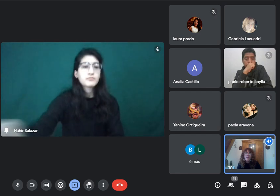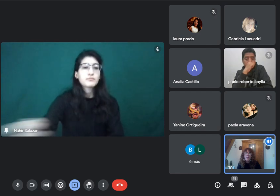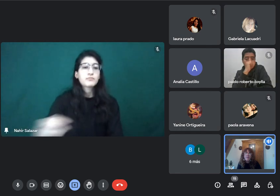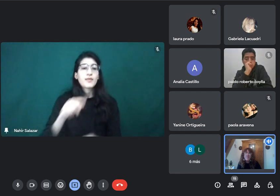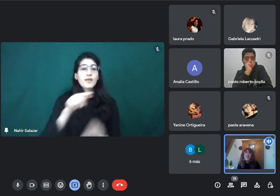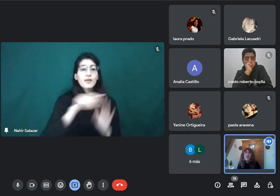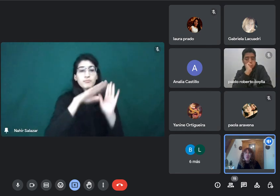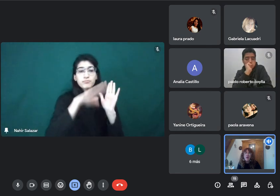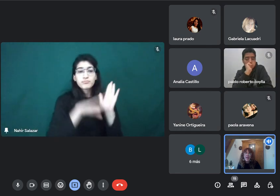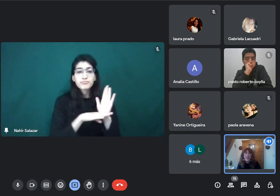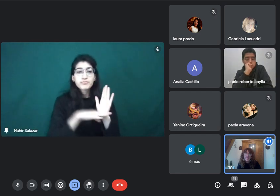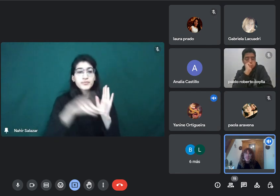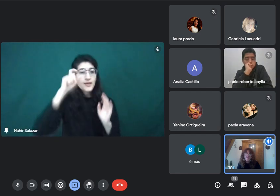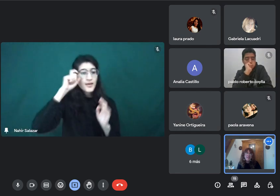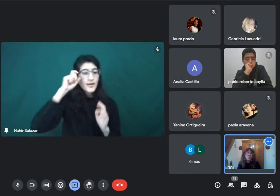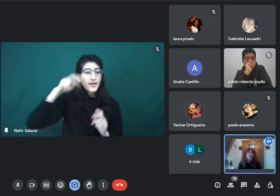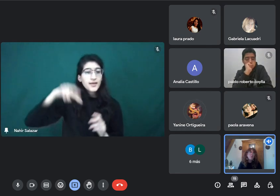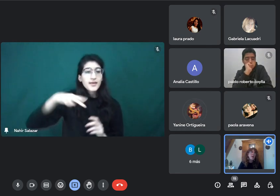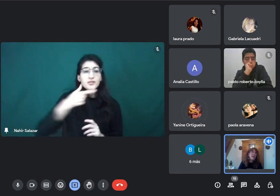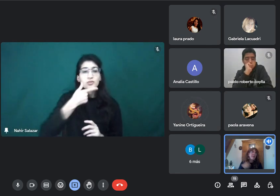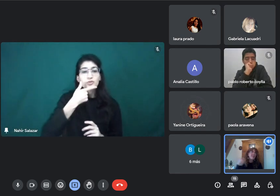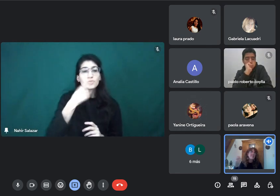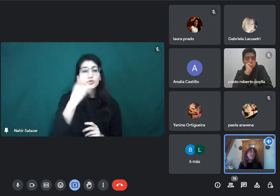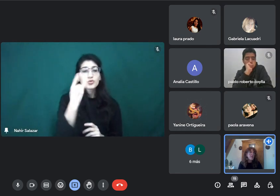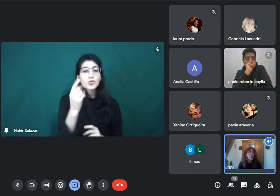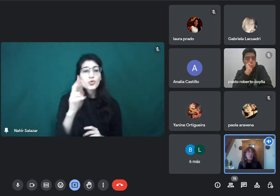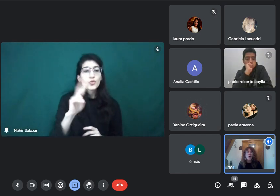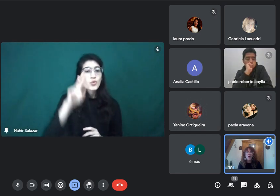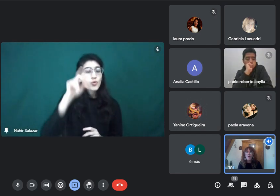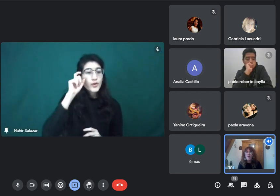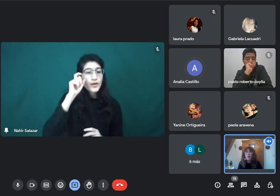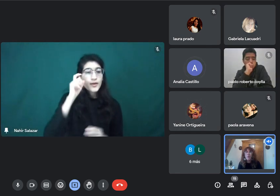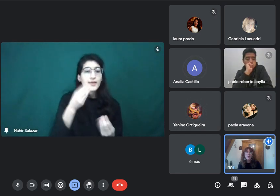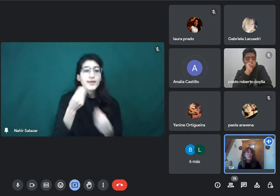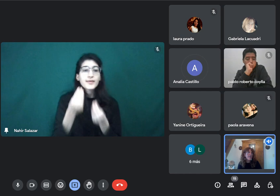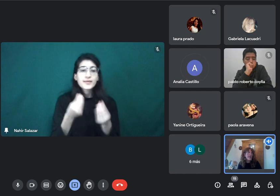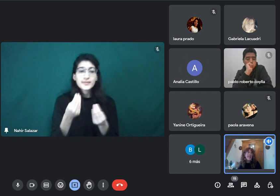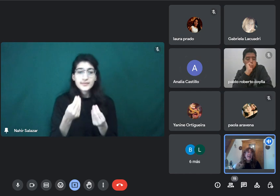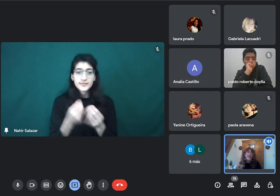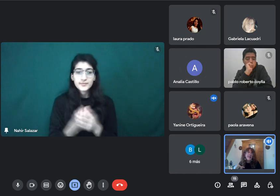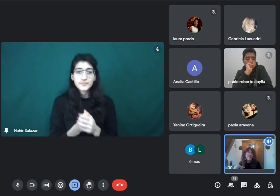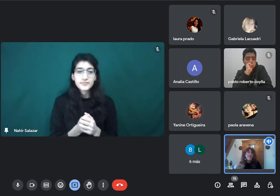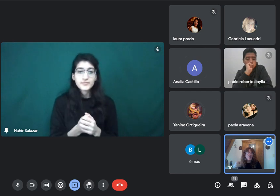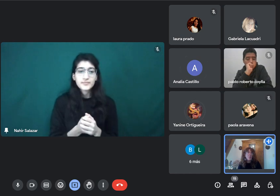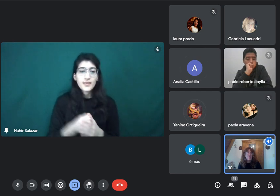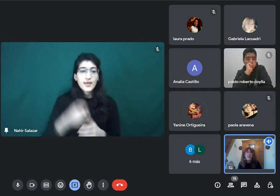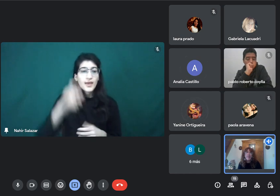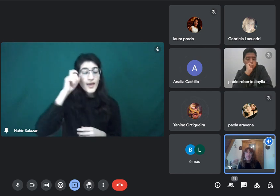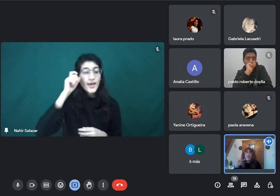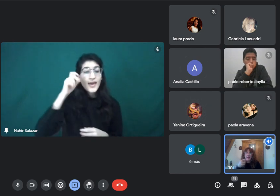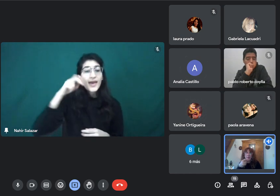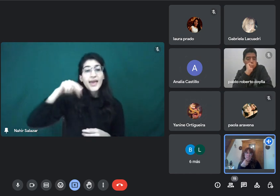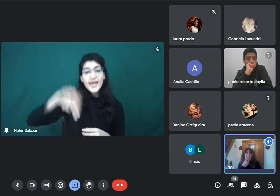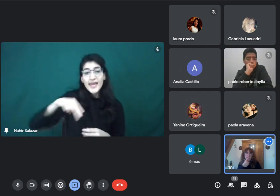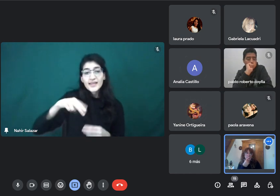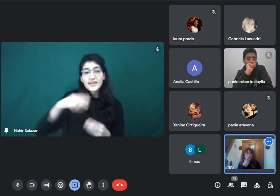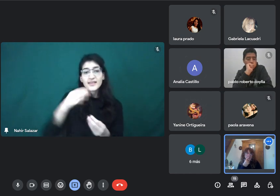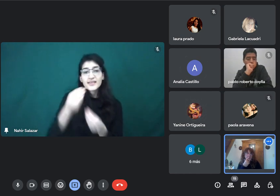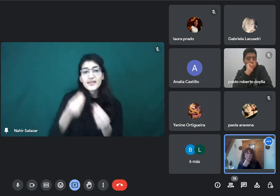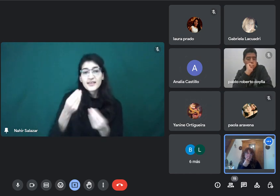Tiene prefijo en. Sure quiere decir seguro. Y cuando se le agrega en, se convierte en ¿qué?